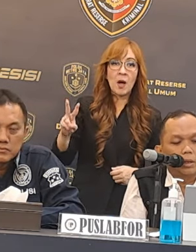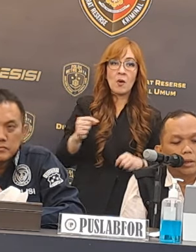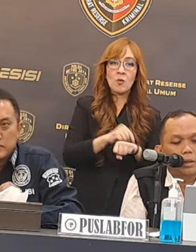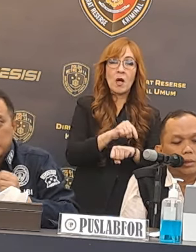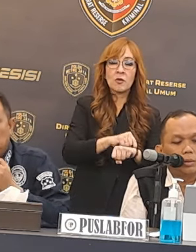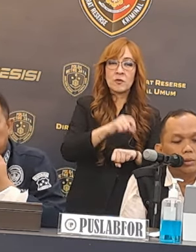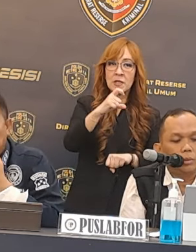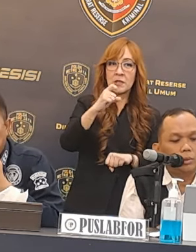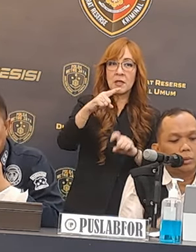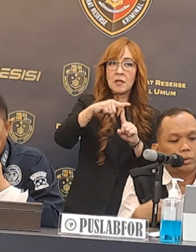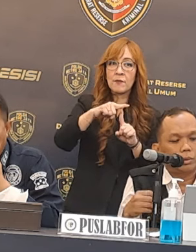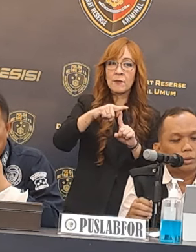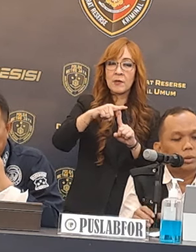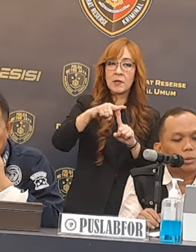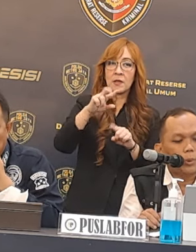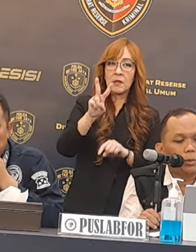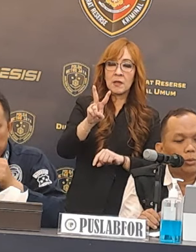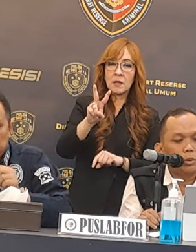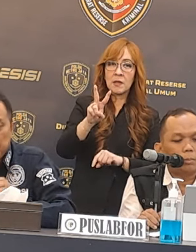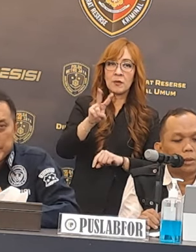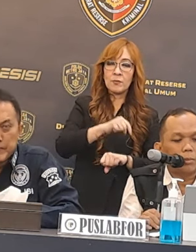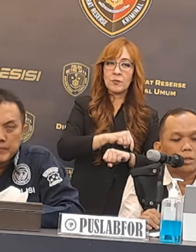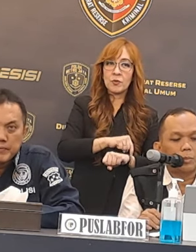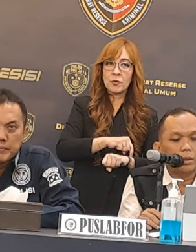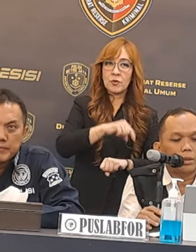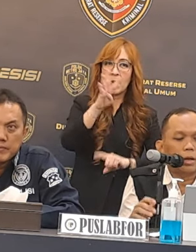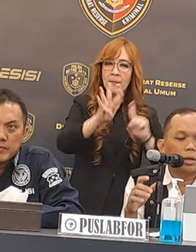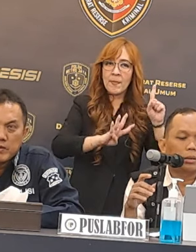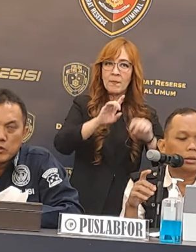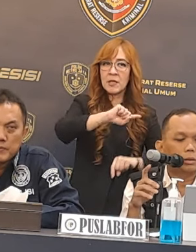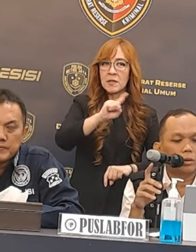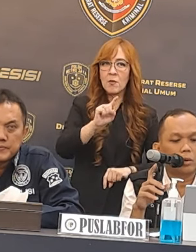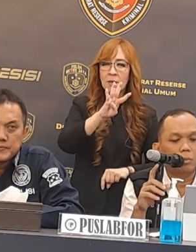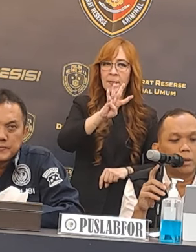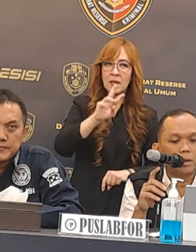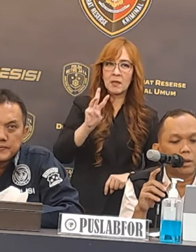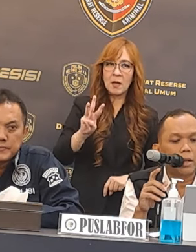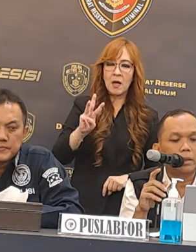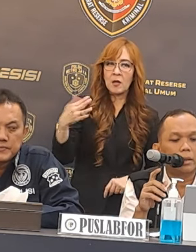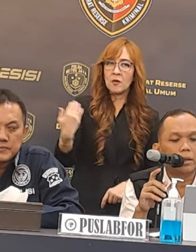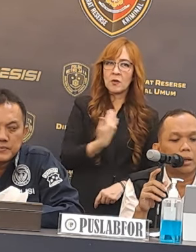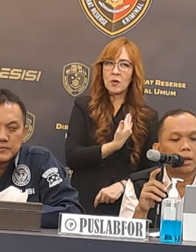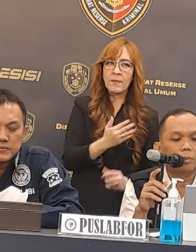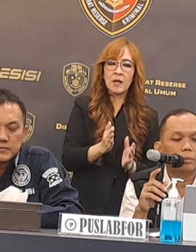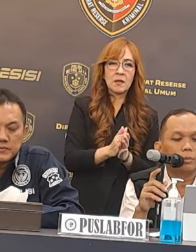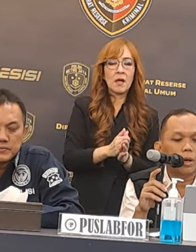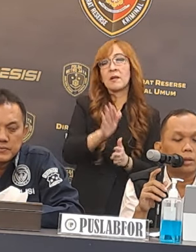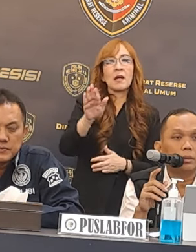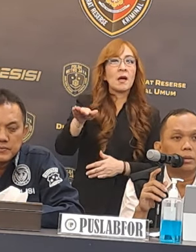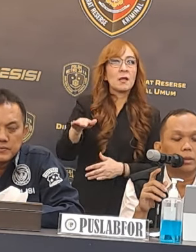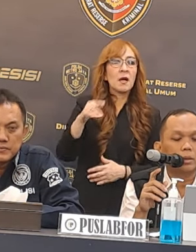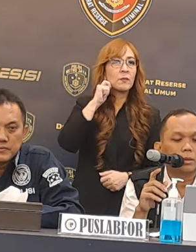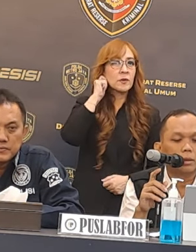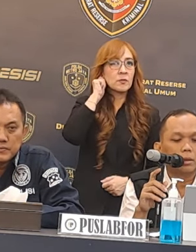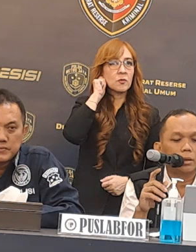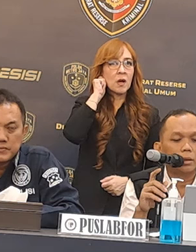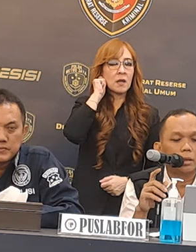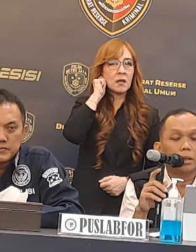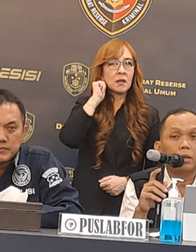CCTV, yaitu pada pukul 14.43 korban dan anak perempuan